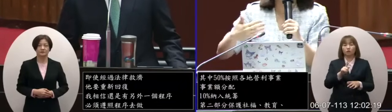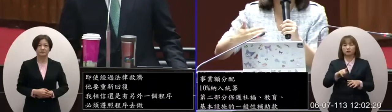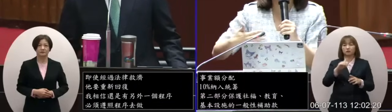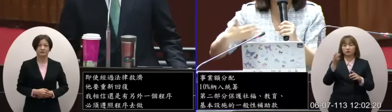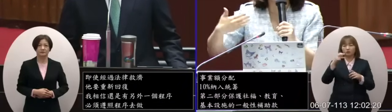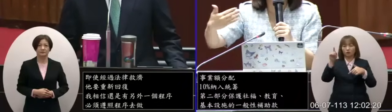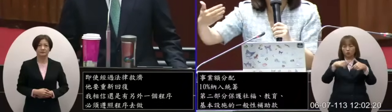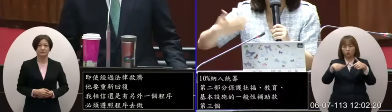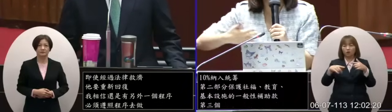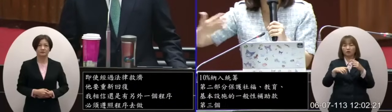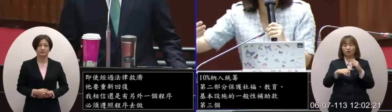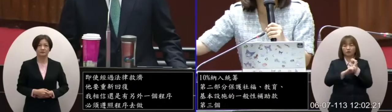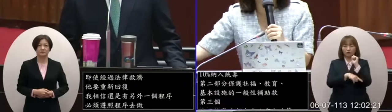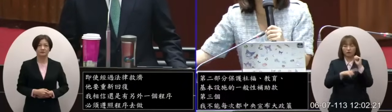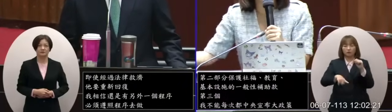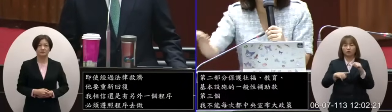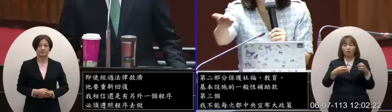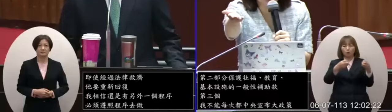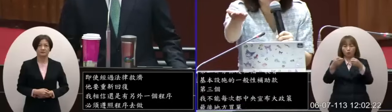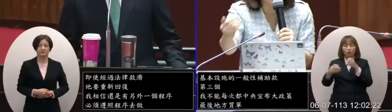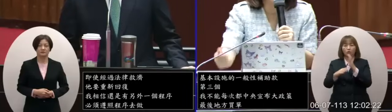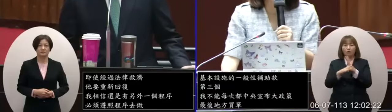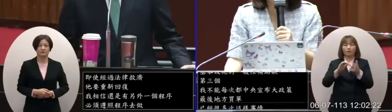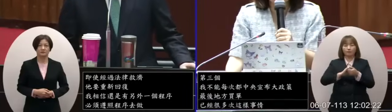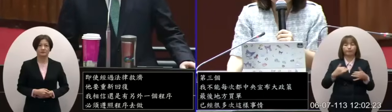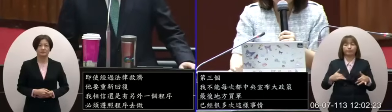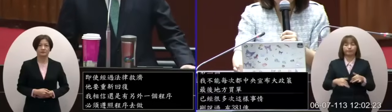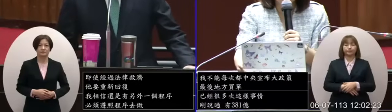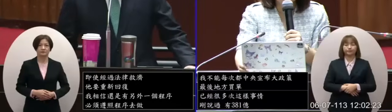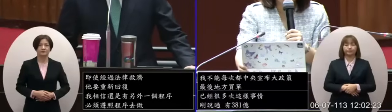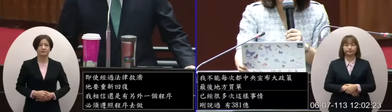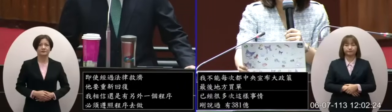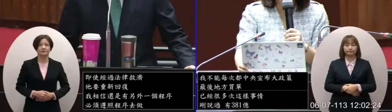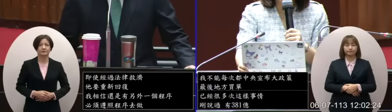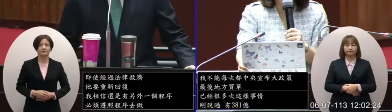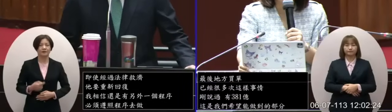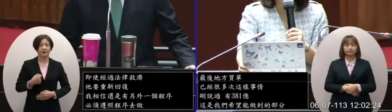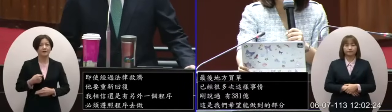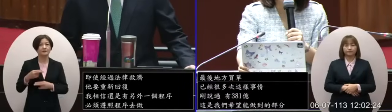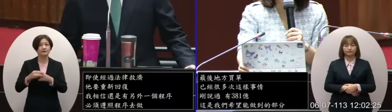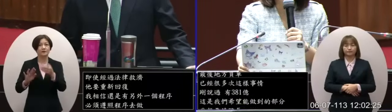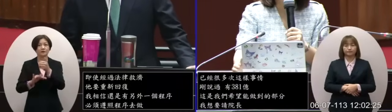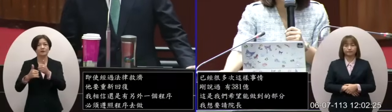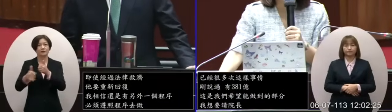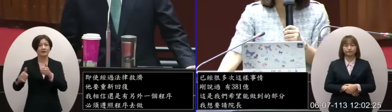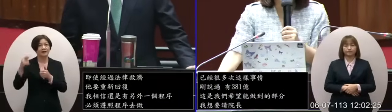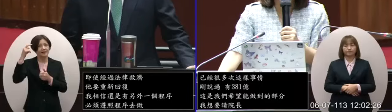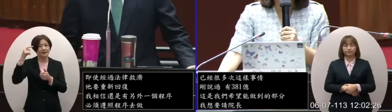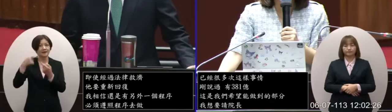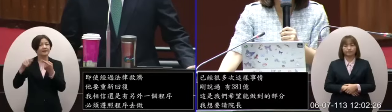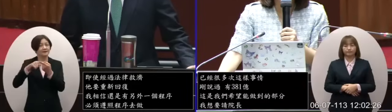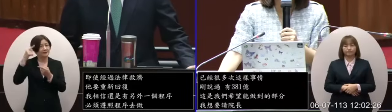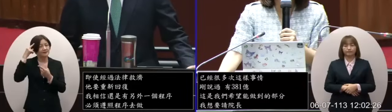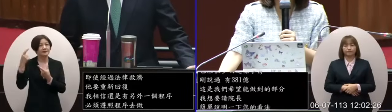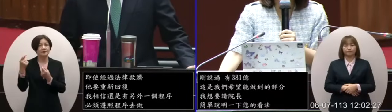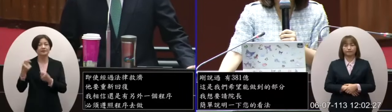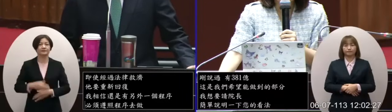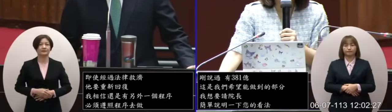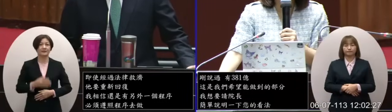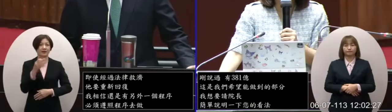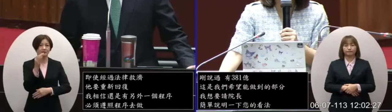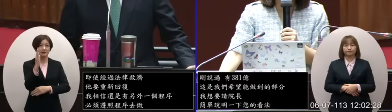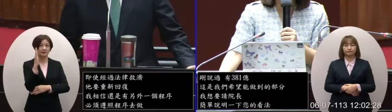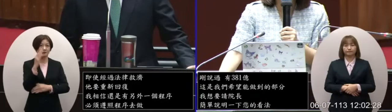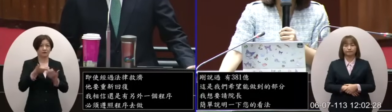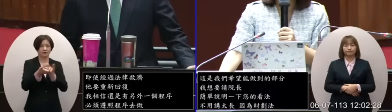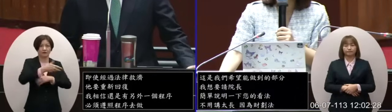财划法本来就还在漫长的讨论当中。来，院长。 我相信委员应该同意啊，这种财划法的